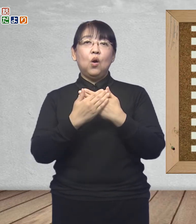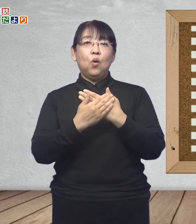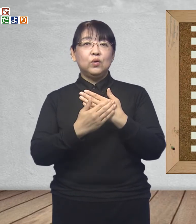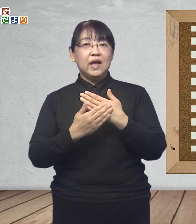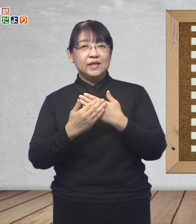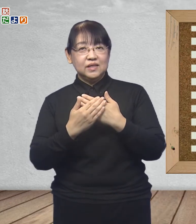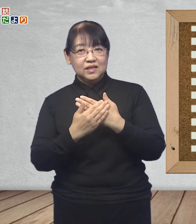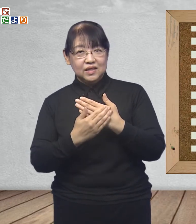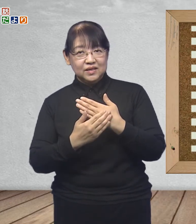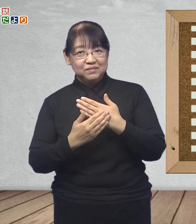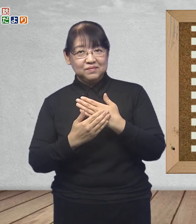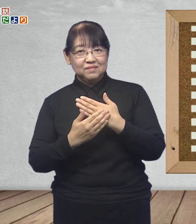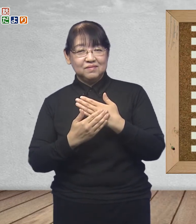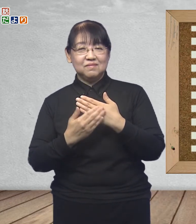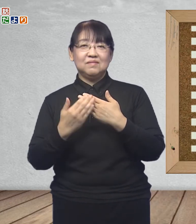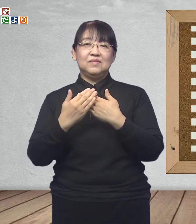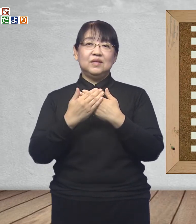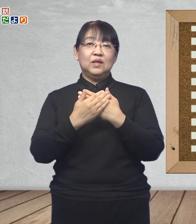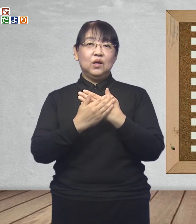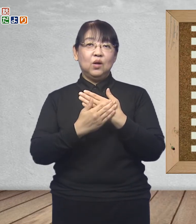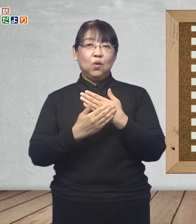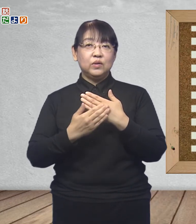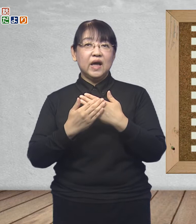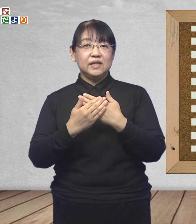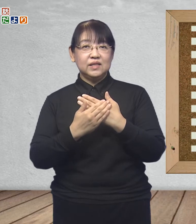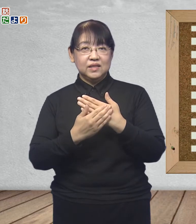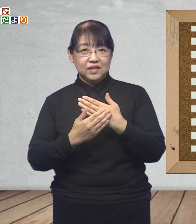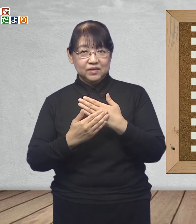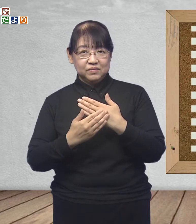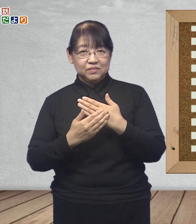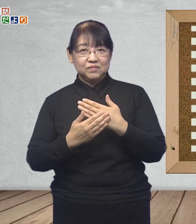お大事に、お大事に。